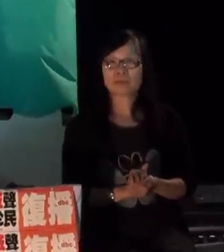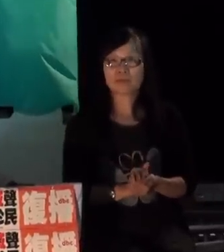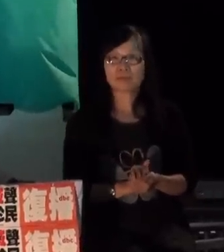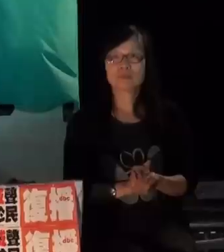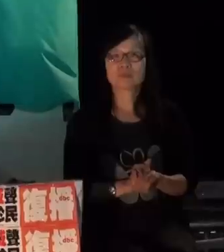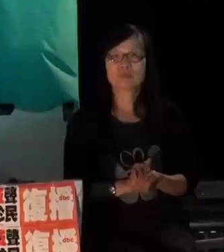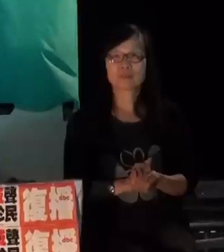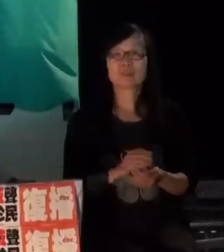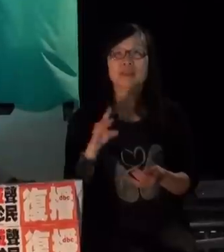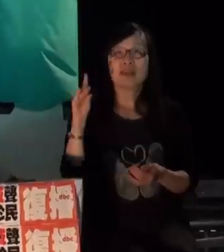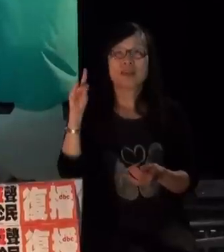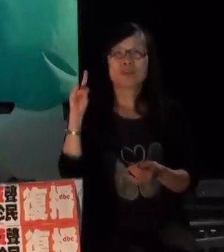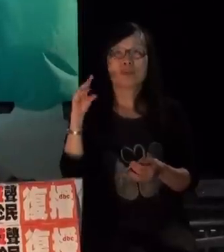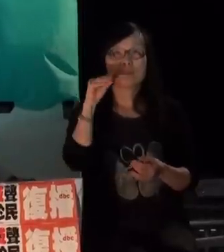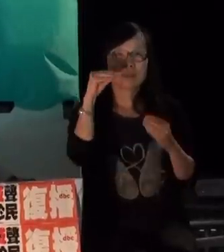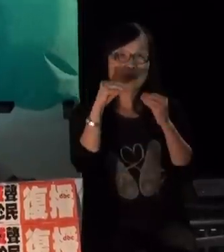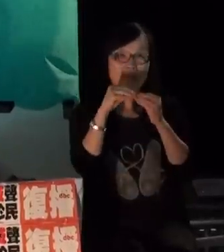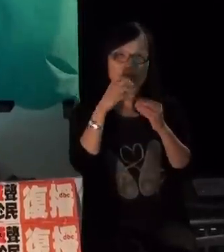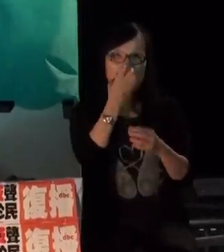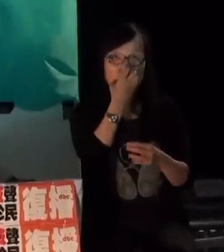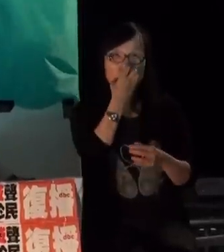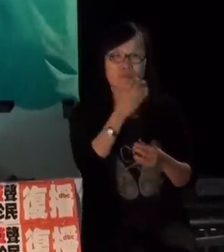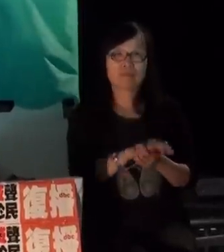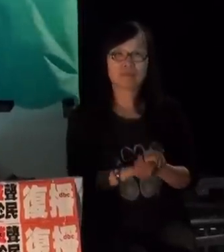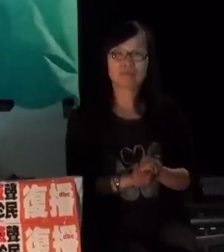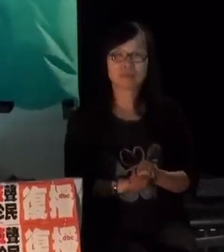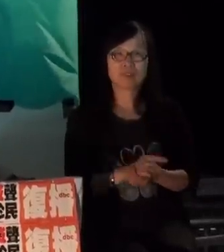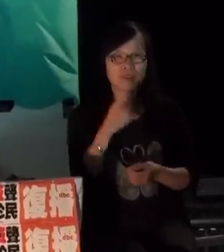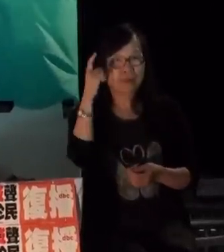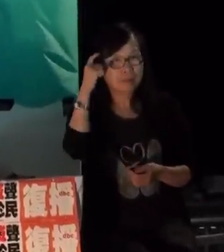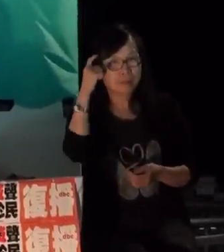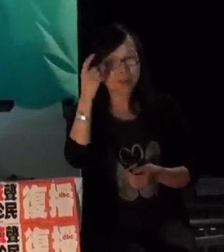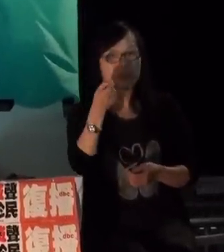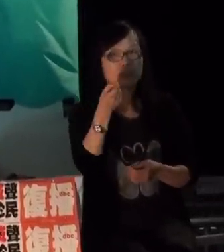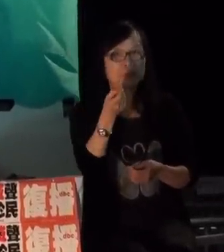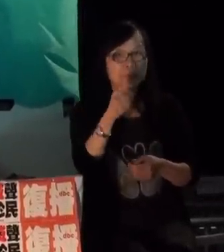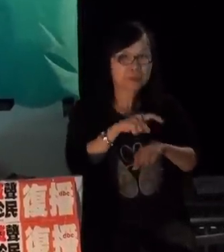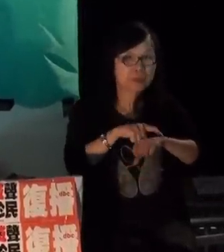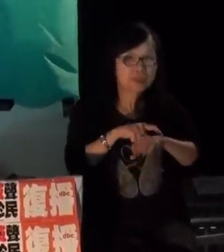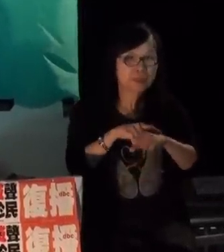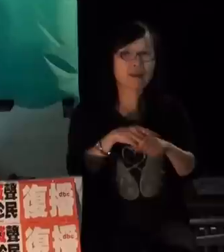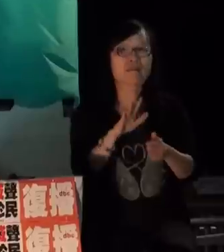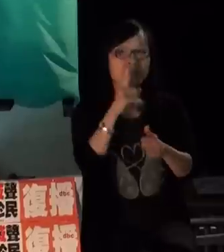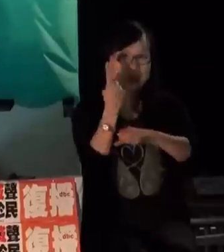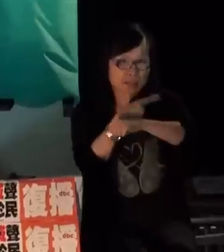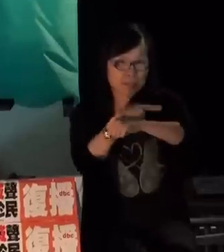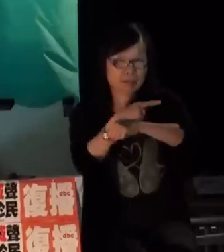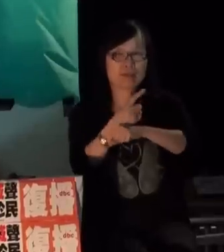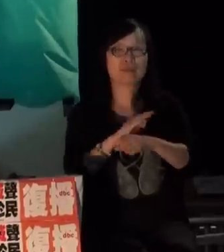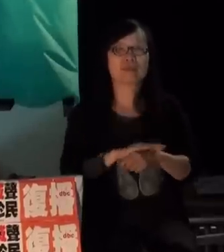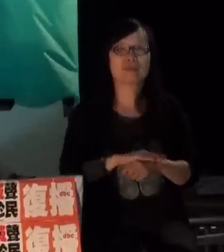即係狼就食咗個豬喎。 本來諗住咧就話嘢剩翻少少任期，求其頂鬼住啦，定係揾個好嘅